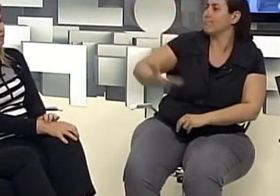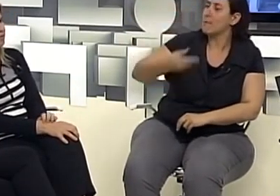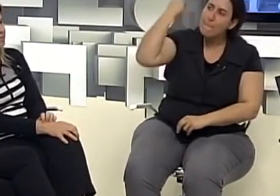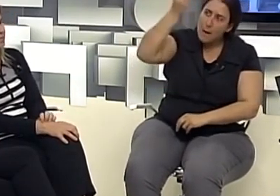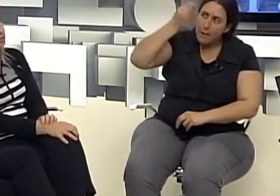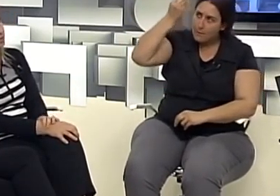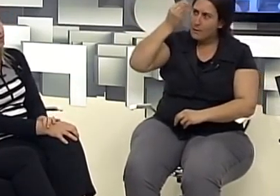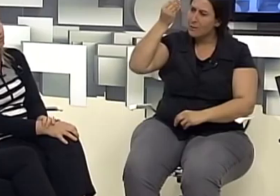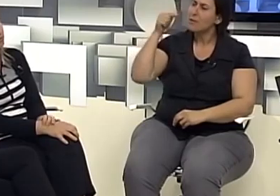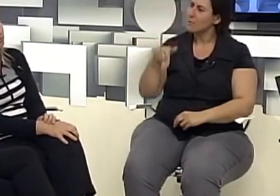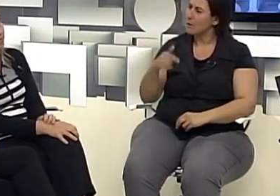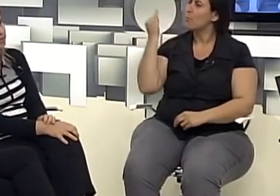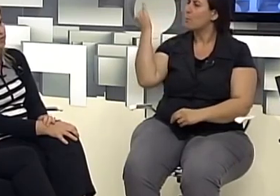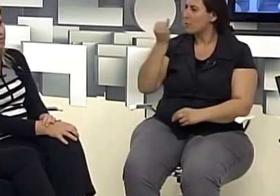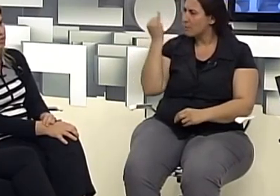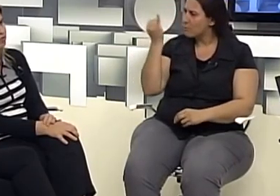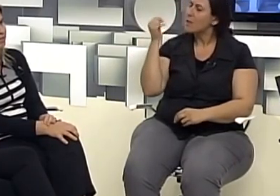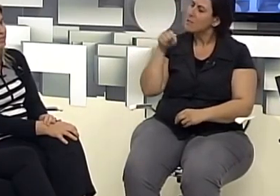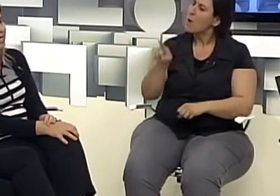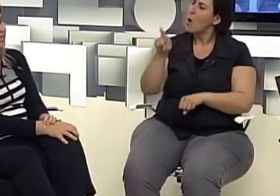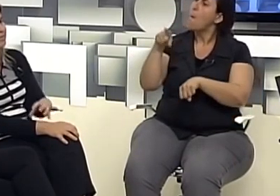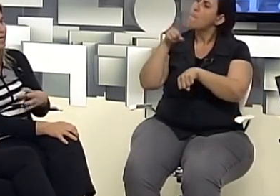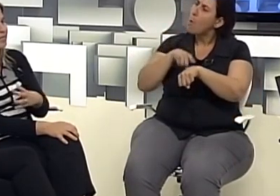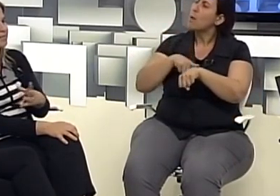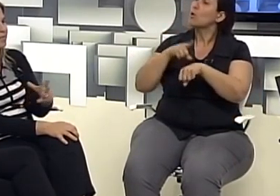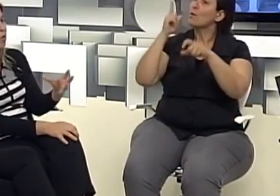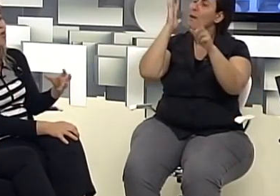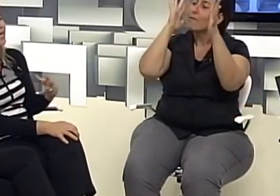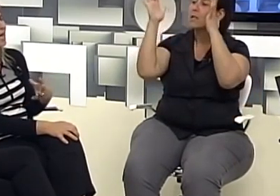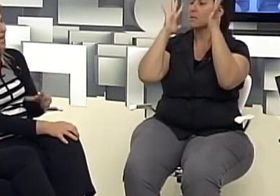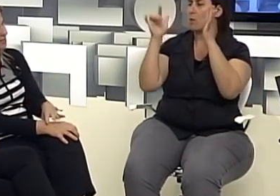isso talvez seja um momento da gente fazer